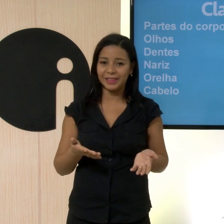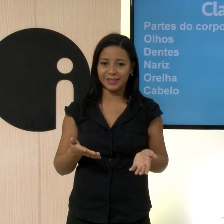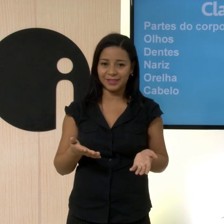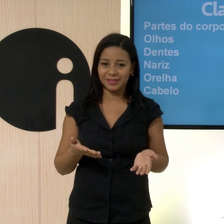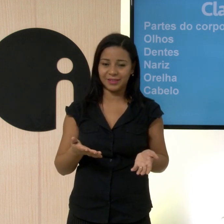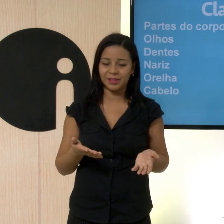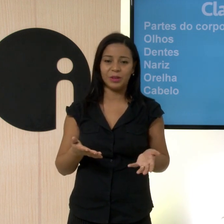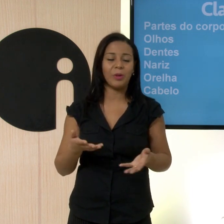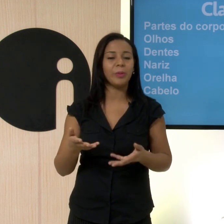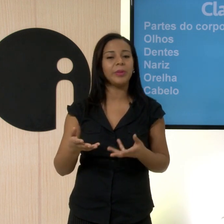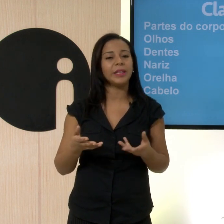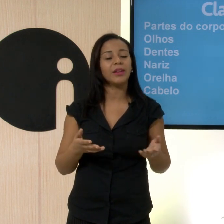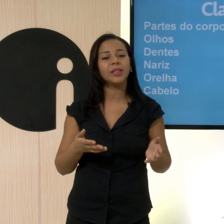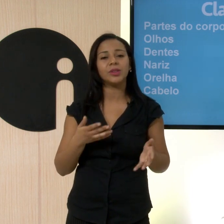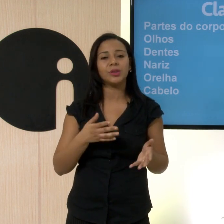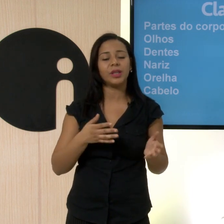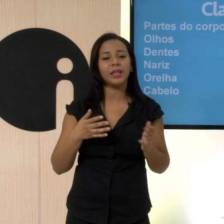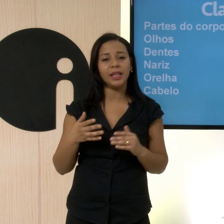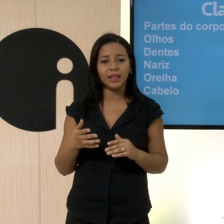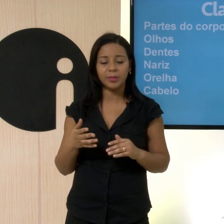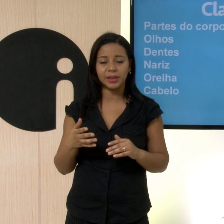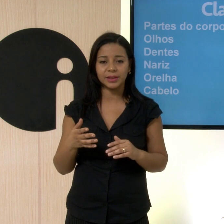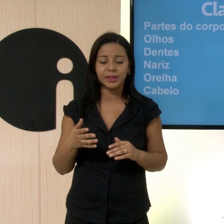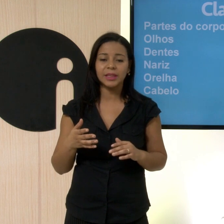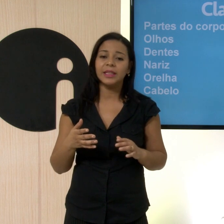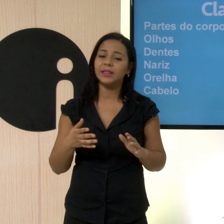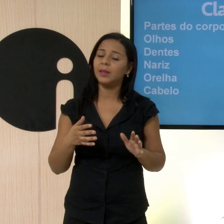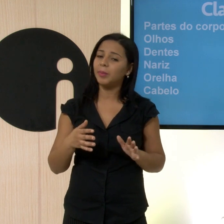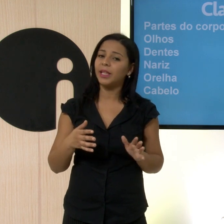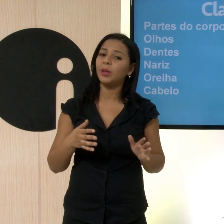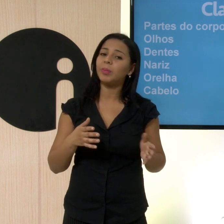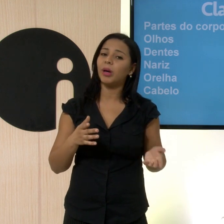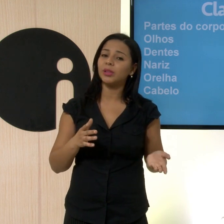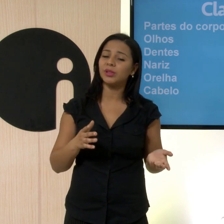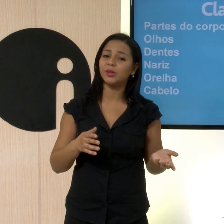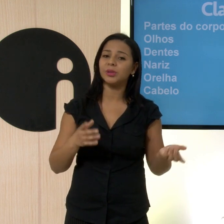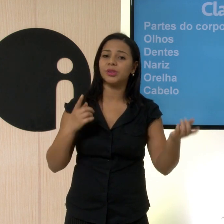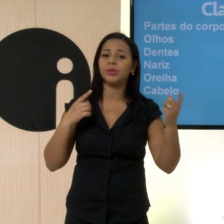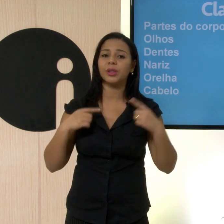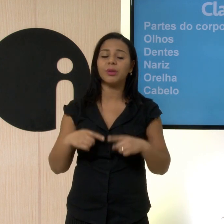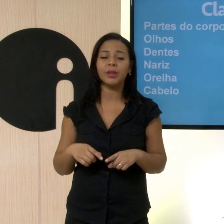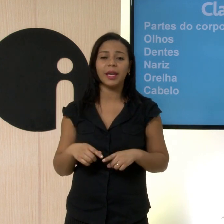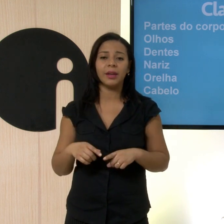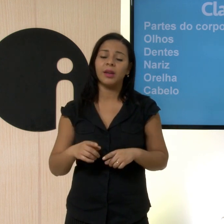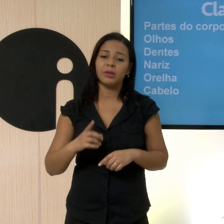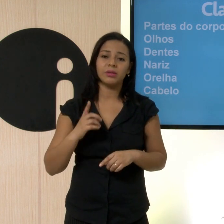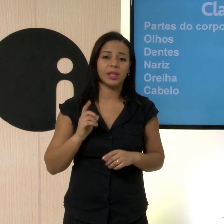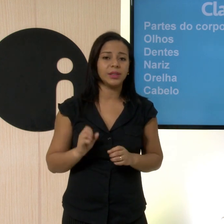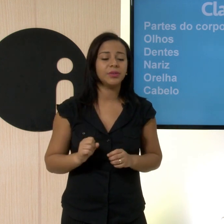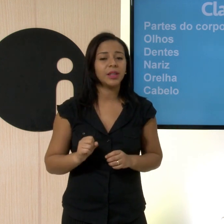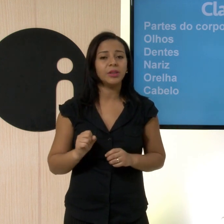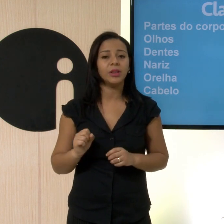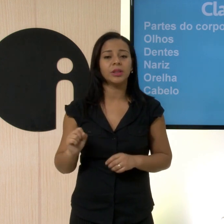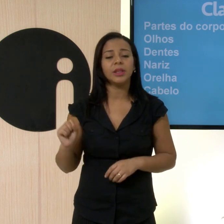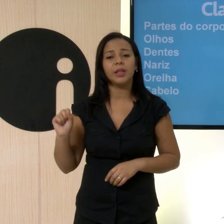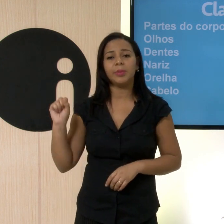combina. Não combina com a estrutura da Libras. E também eu posso substituir com o quê? Com um classificador. Da